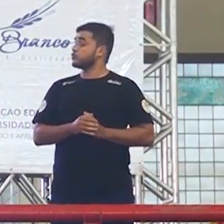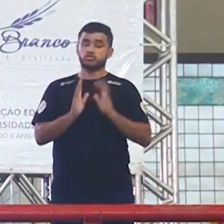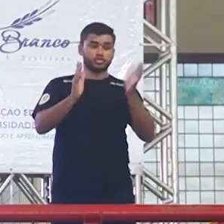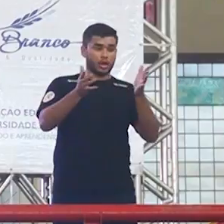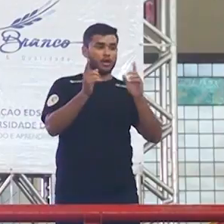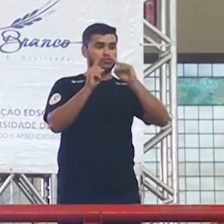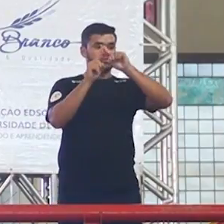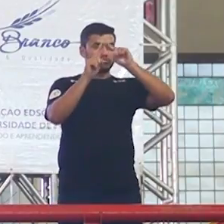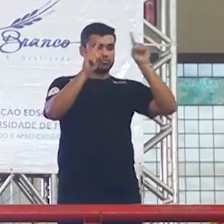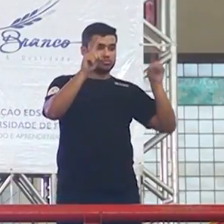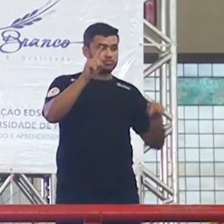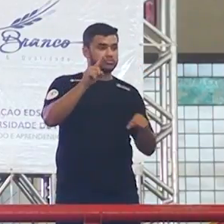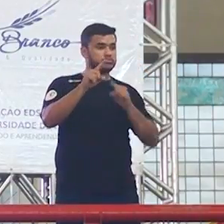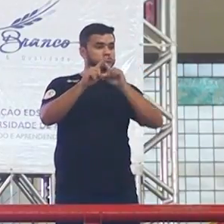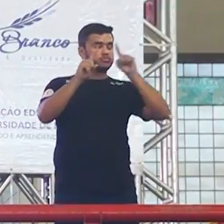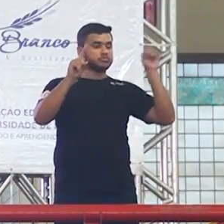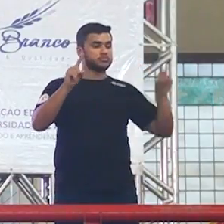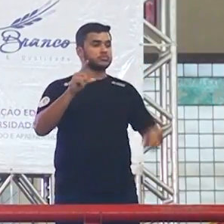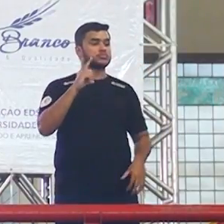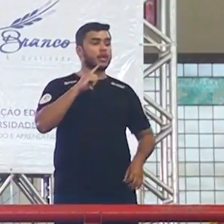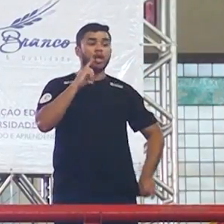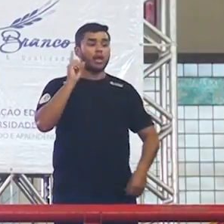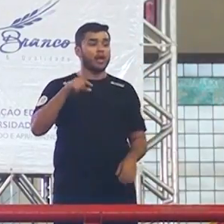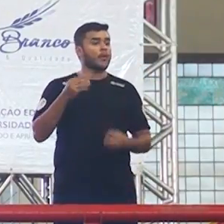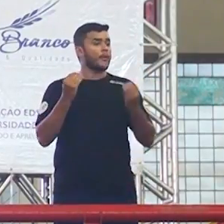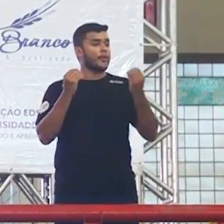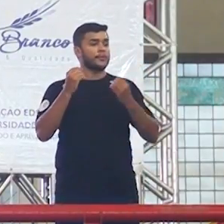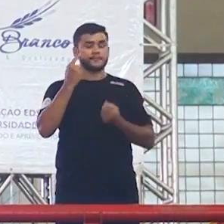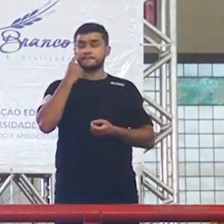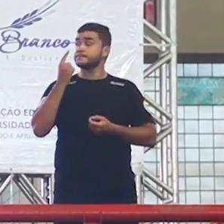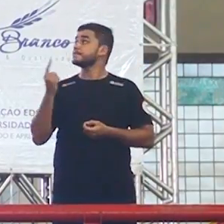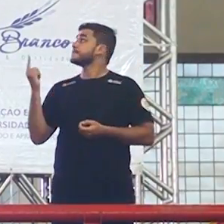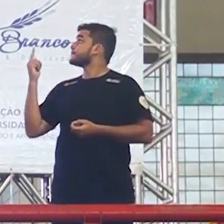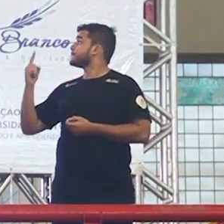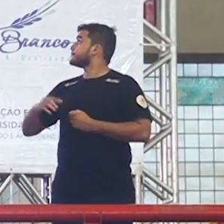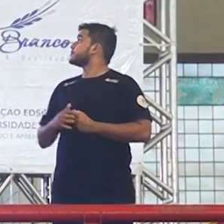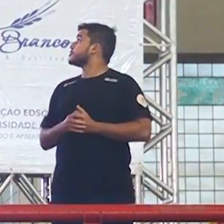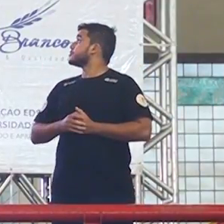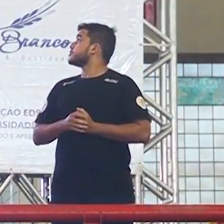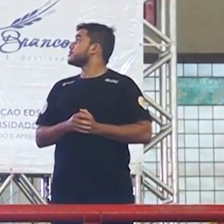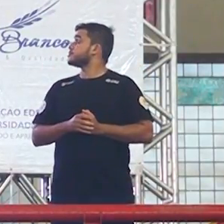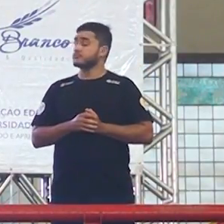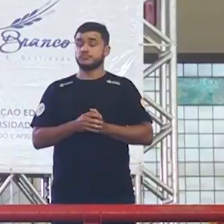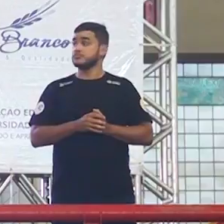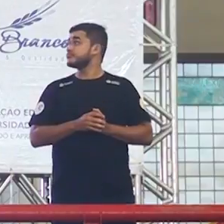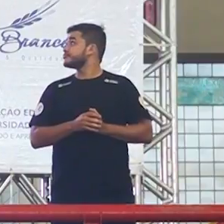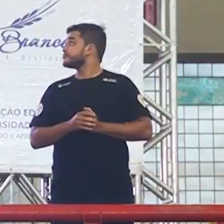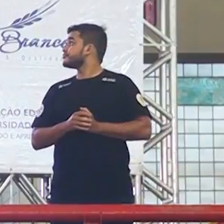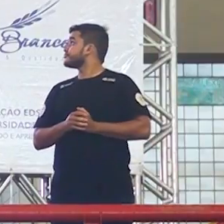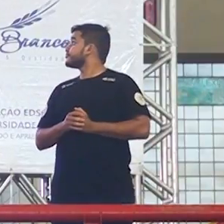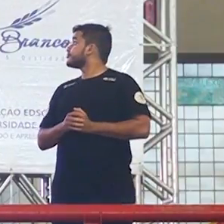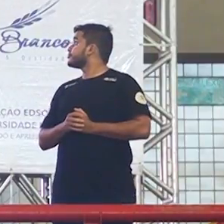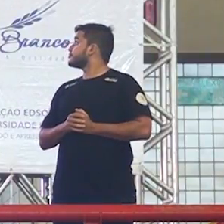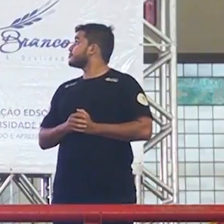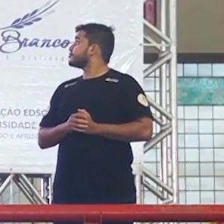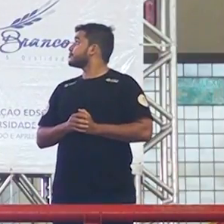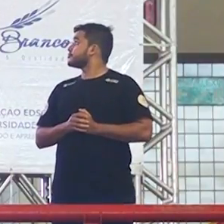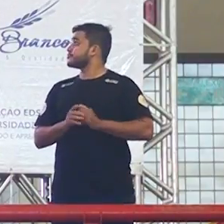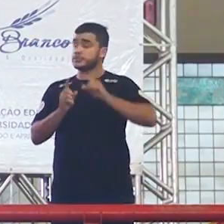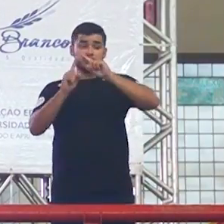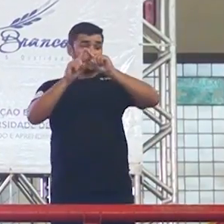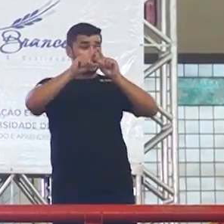convencional. O sentido convencional, se vocês observarem, ó, os elétrons vêm, entram pelo